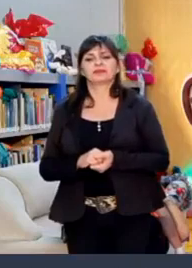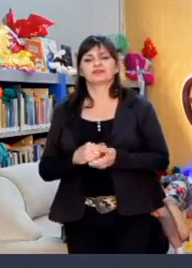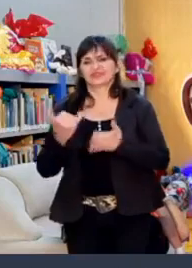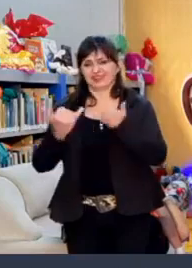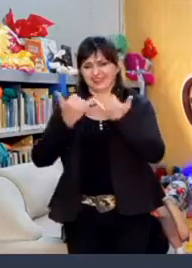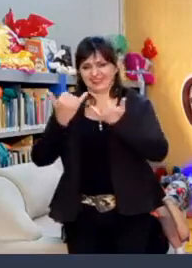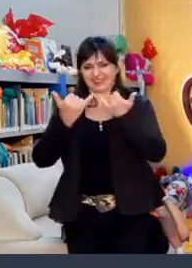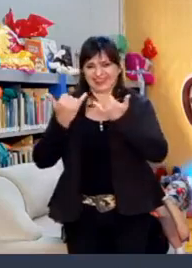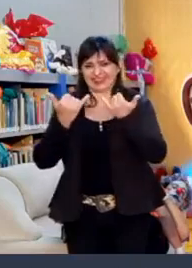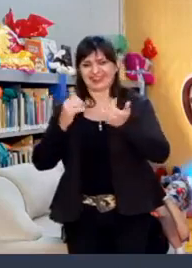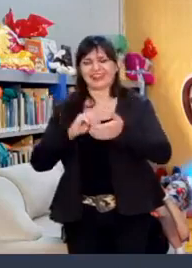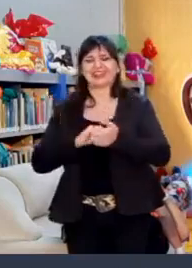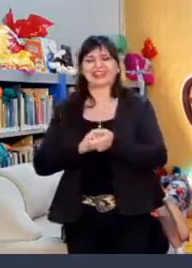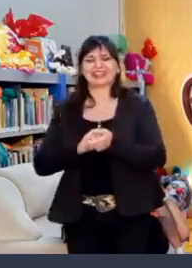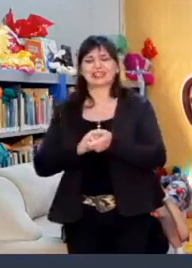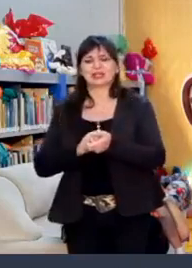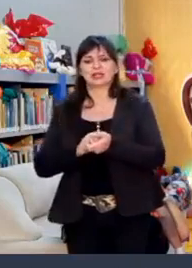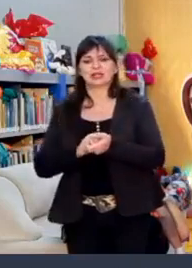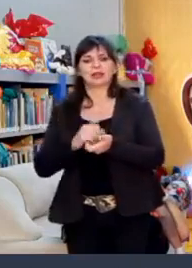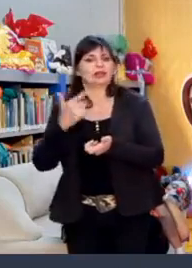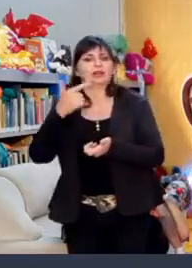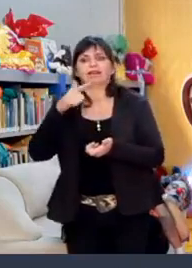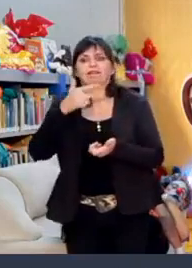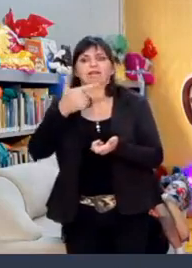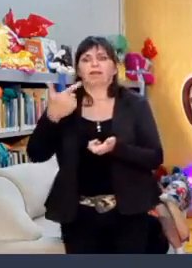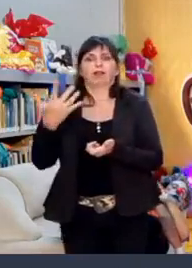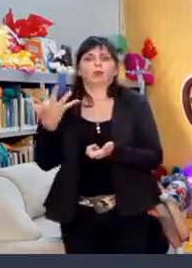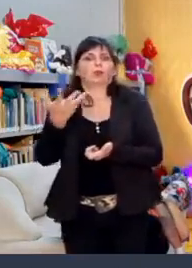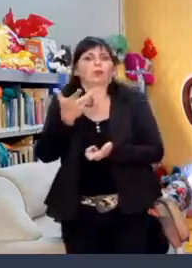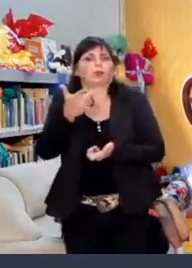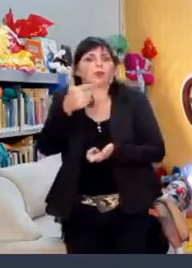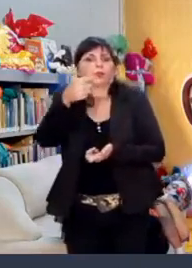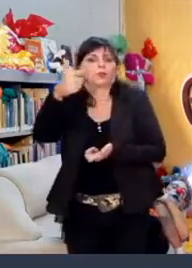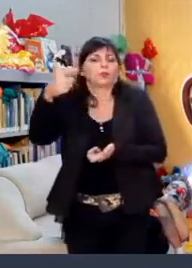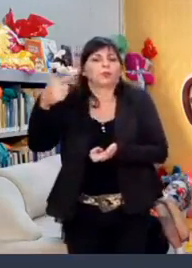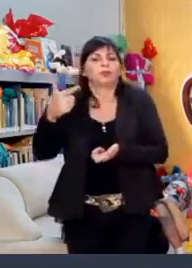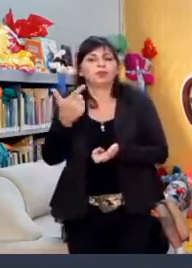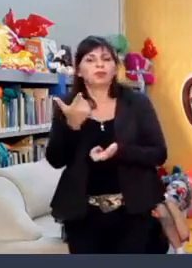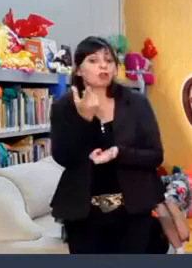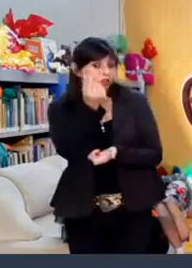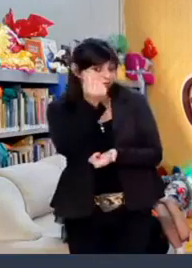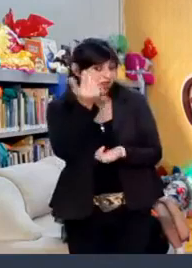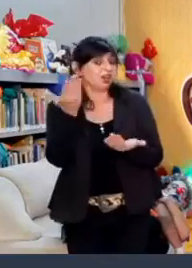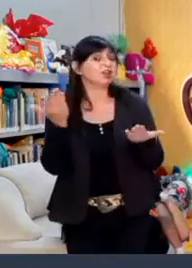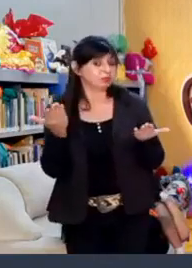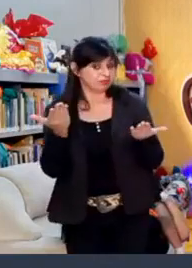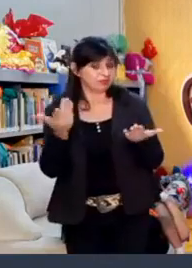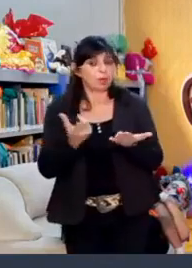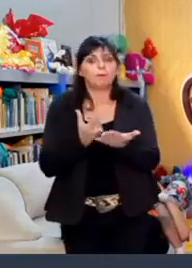brincadeira. Nem todo mundo tinha